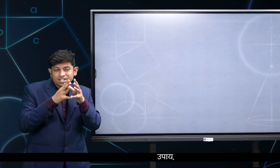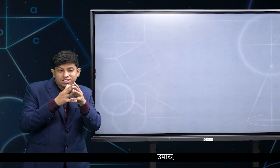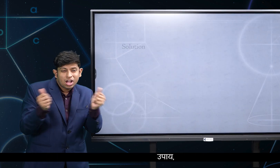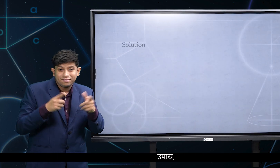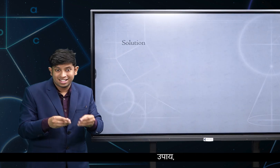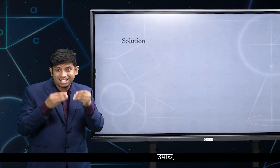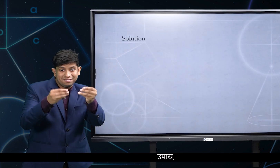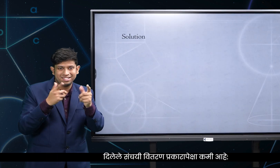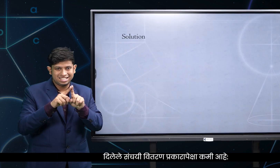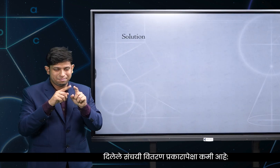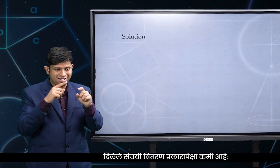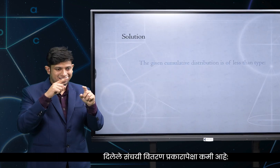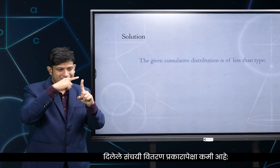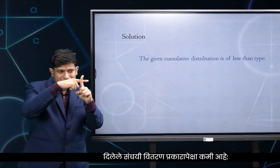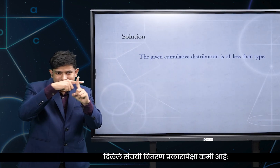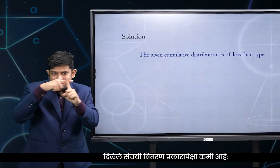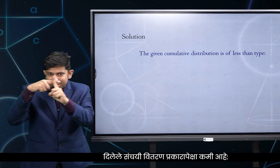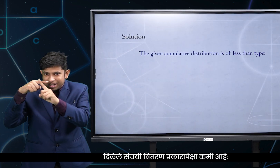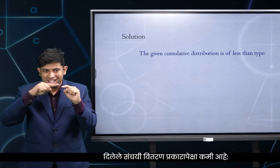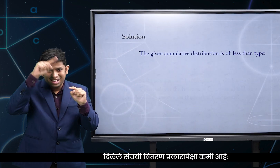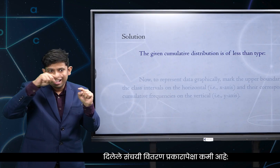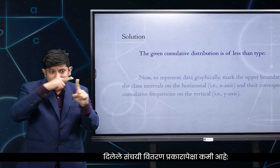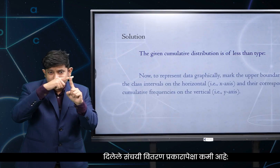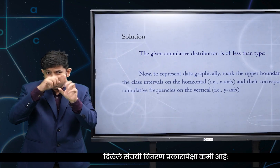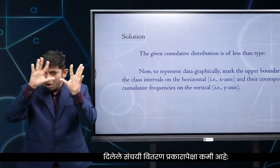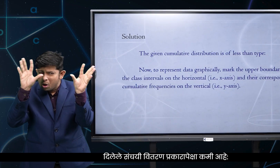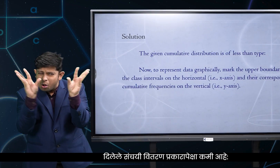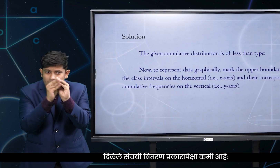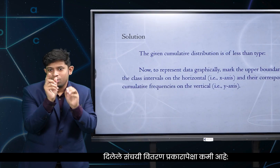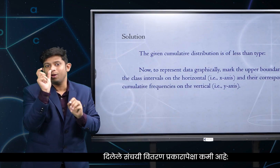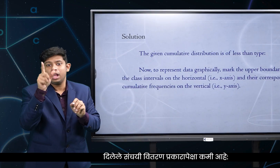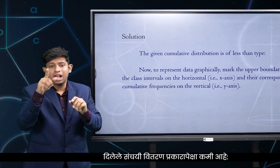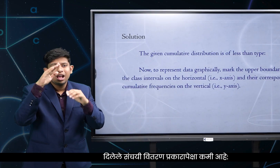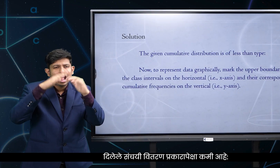उपाय: दिलेल्या संचयी वितरण प्रकारापेक्षा कमी आहे.